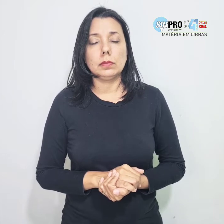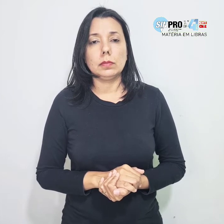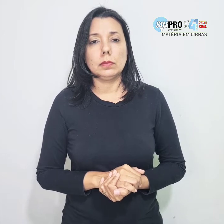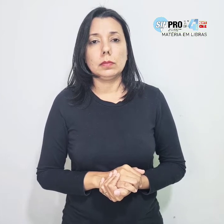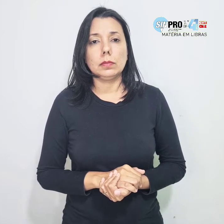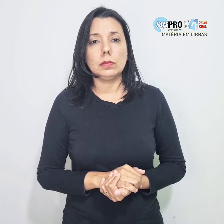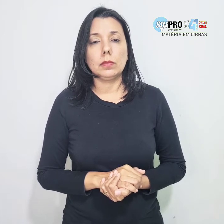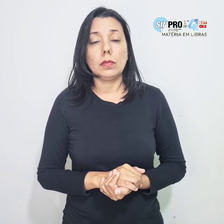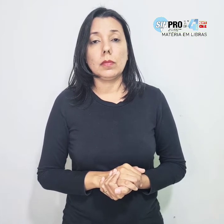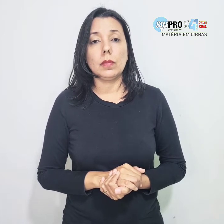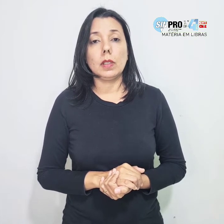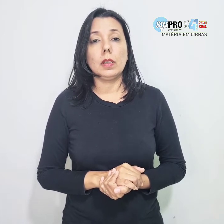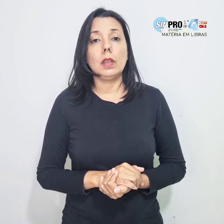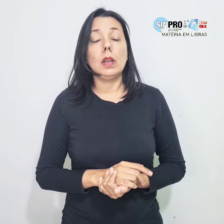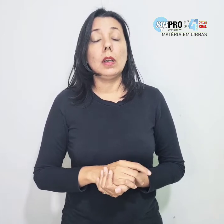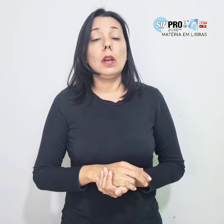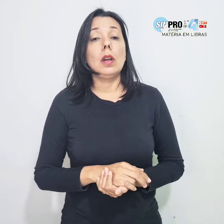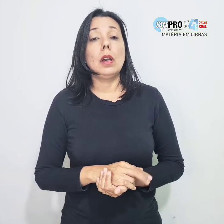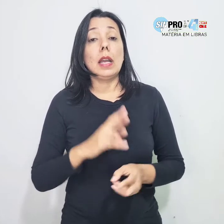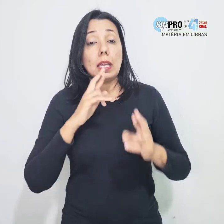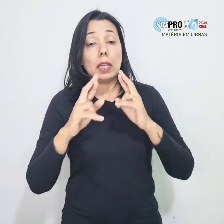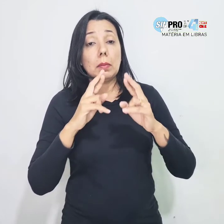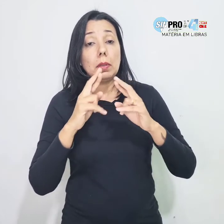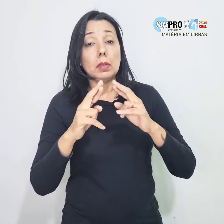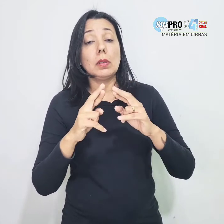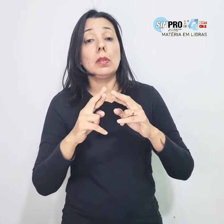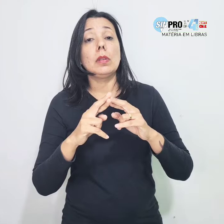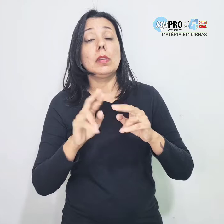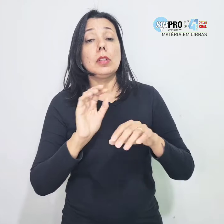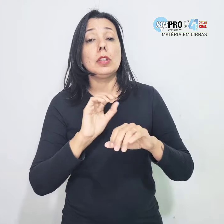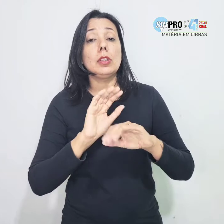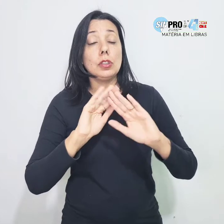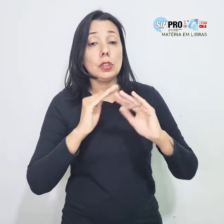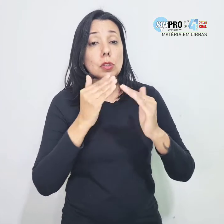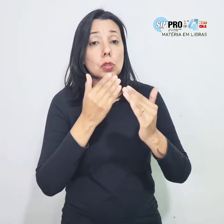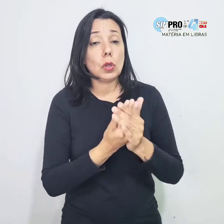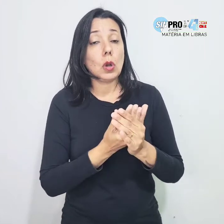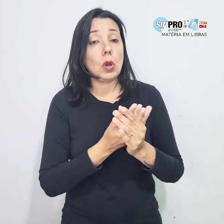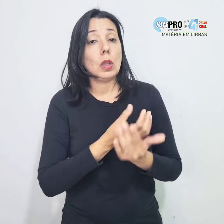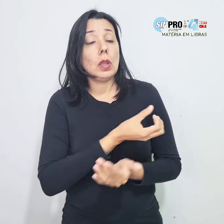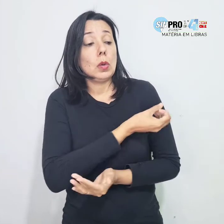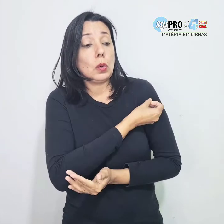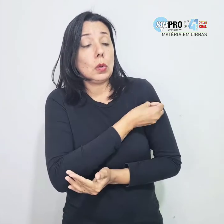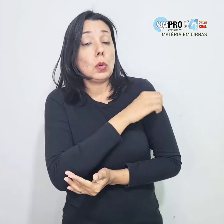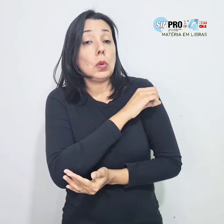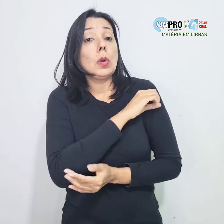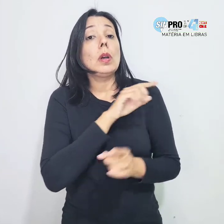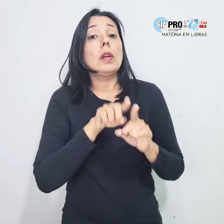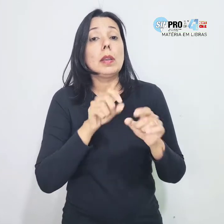Os relatos de caso de Covid-19 em escolas primárias são mais raros, mas eles existem.